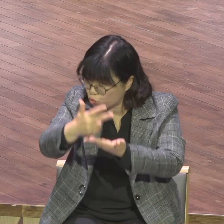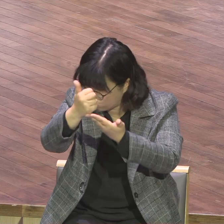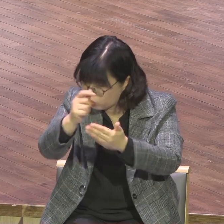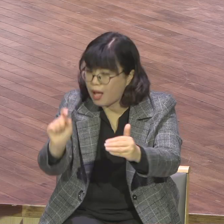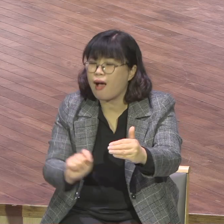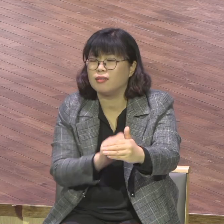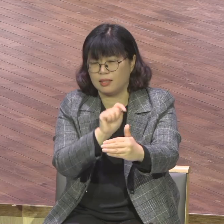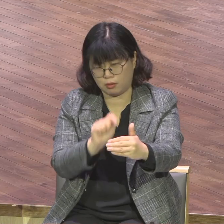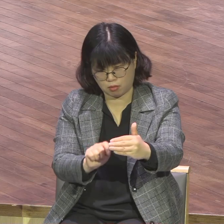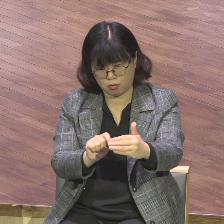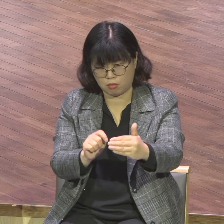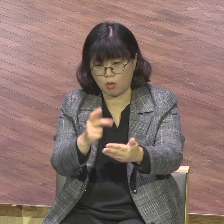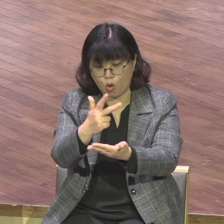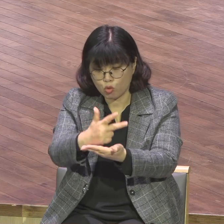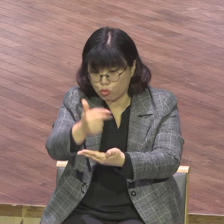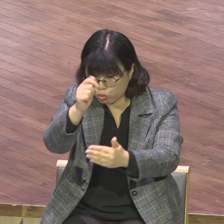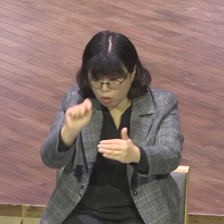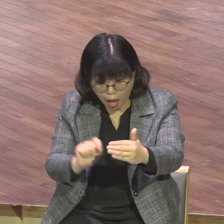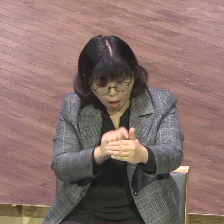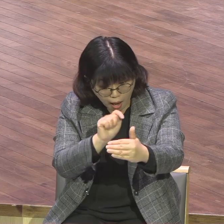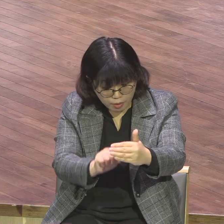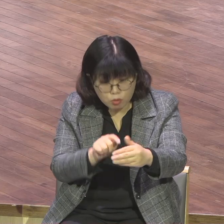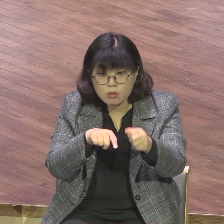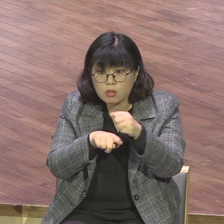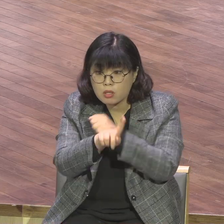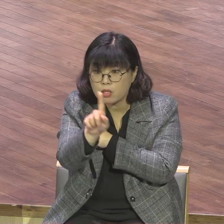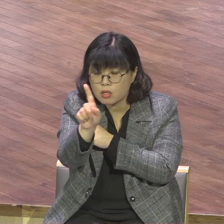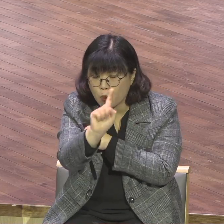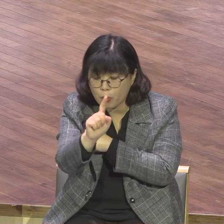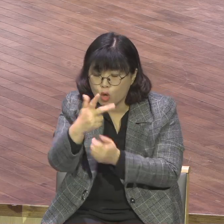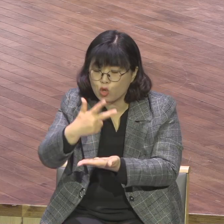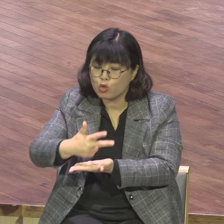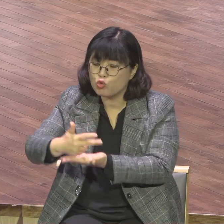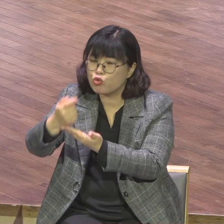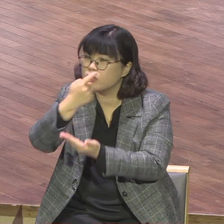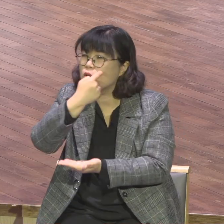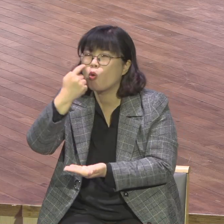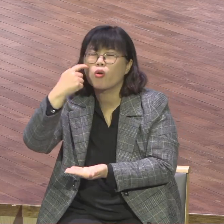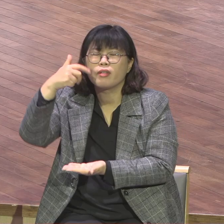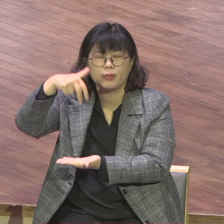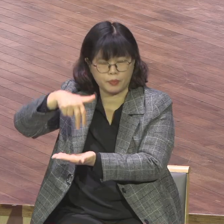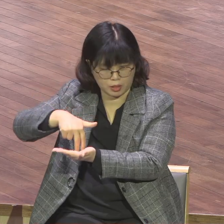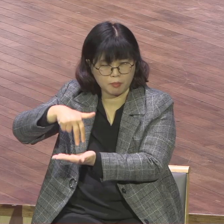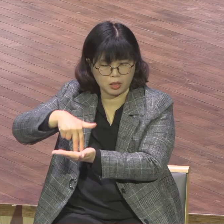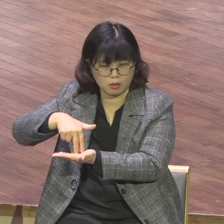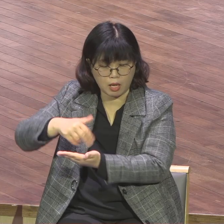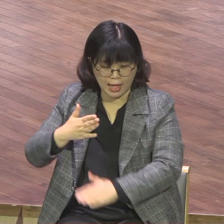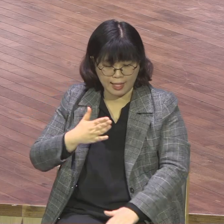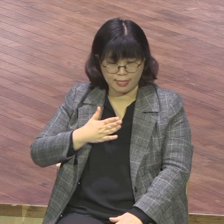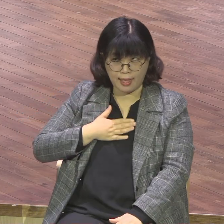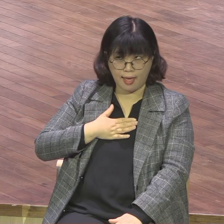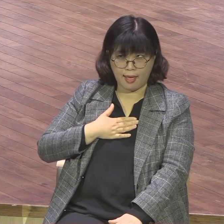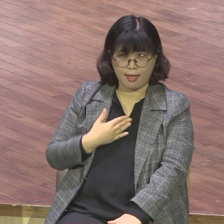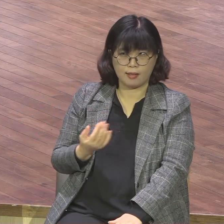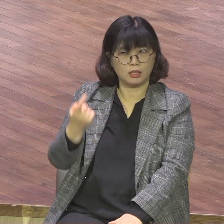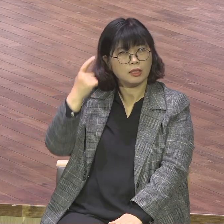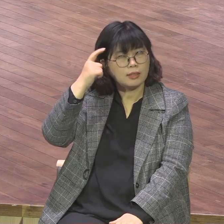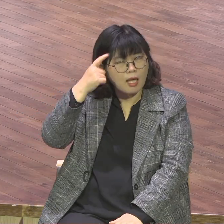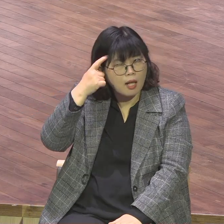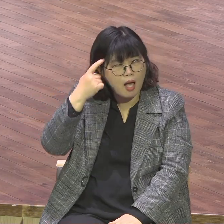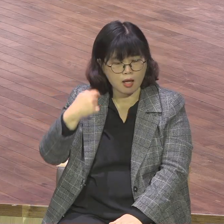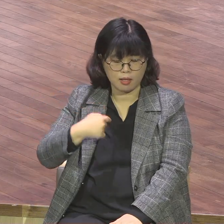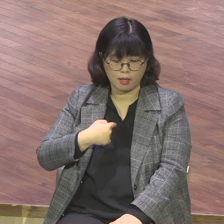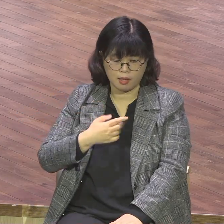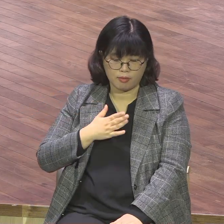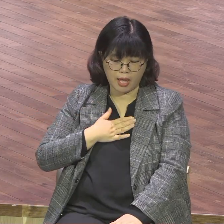무슨 말인가 하면 주님의 관점에서 의미를 담고 있으면 나의 관점과 나의 판단 기준에서